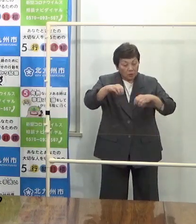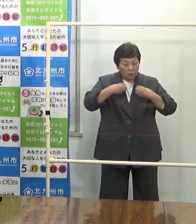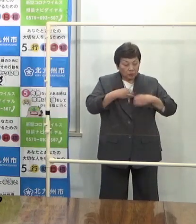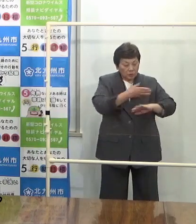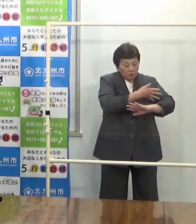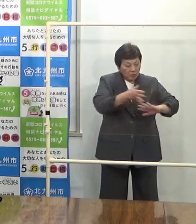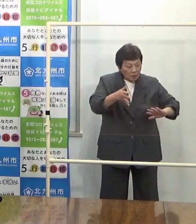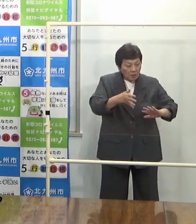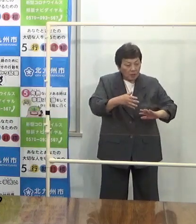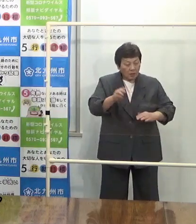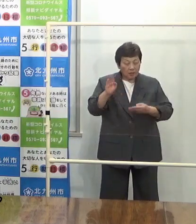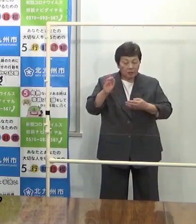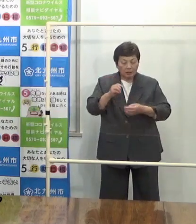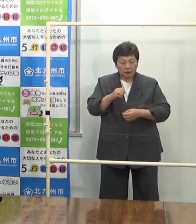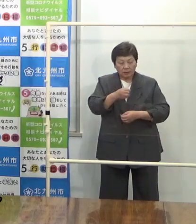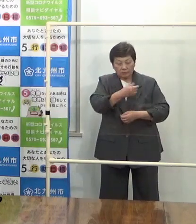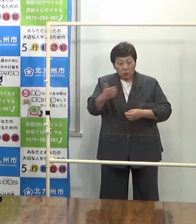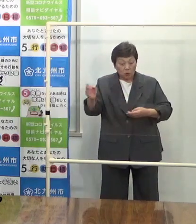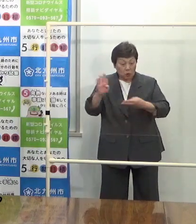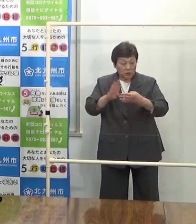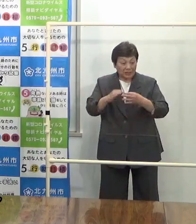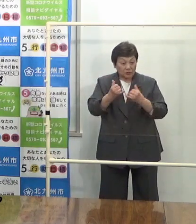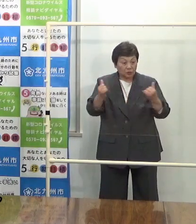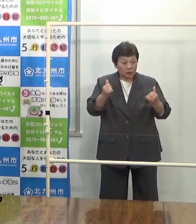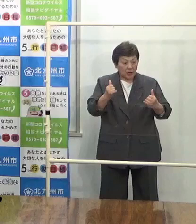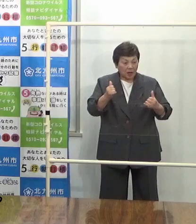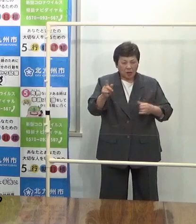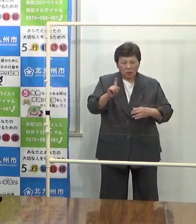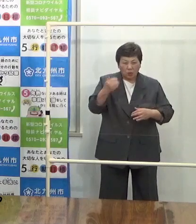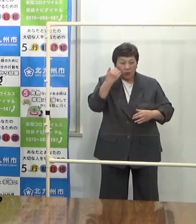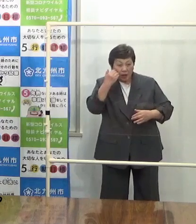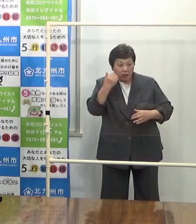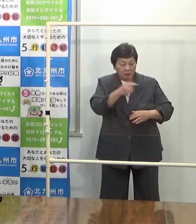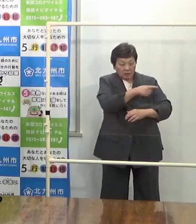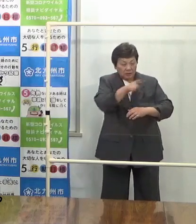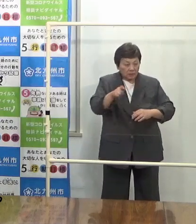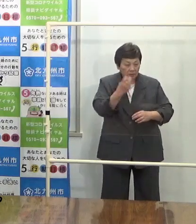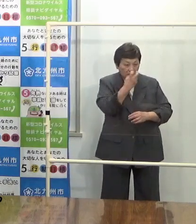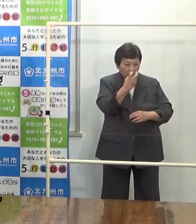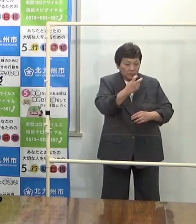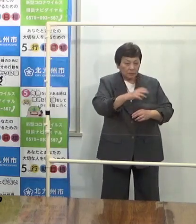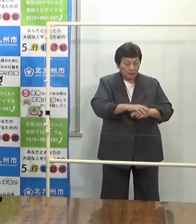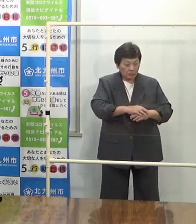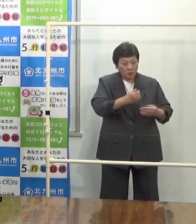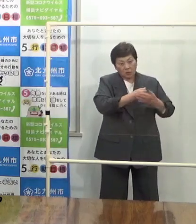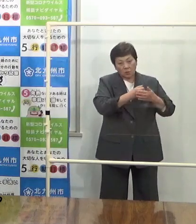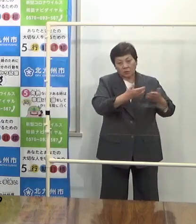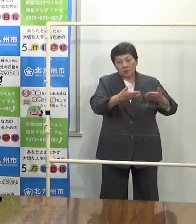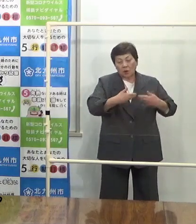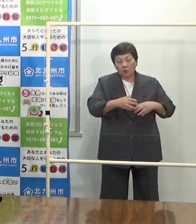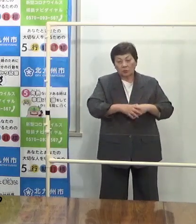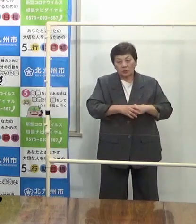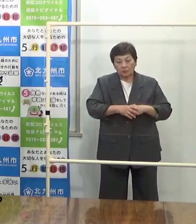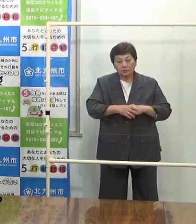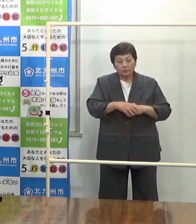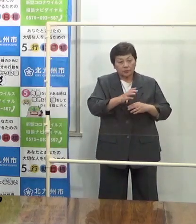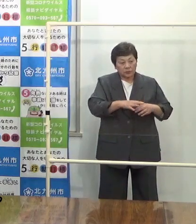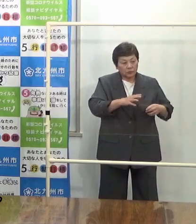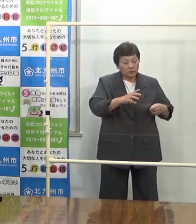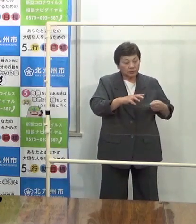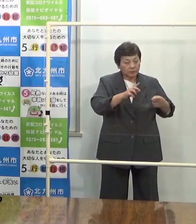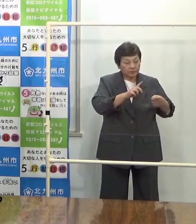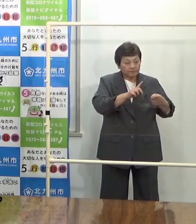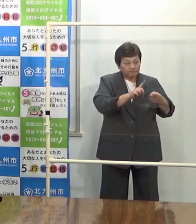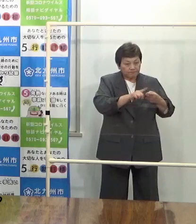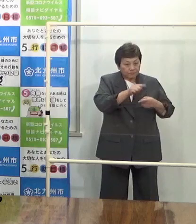触者の把握の助けになると思います。ただ市民の権利への制限につながりますから、適用については慎